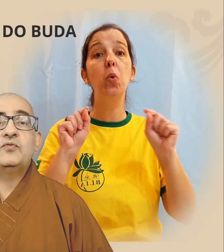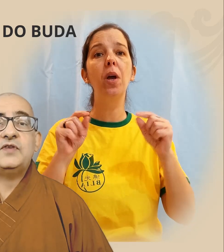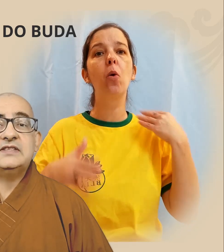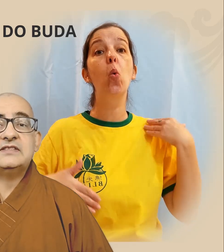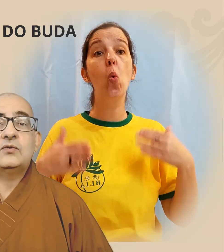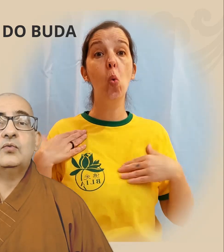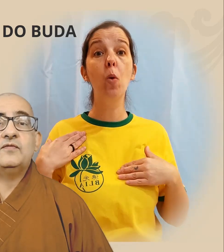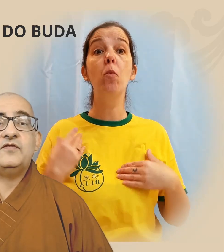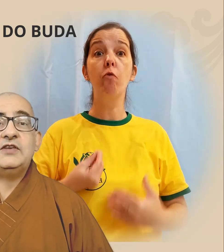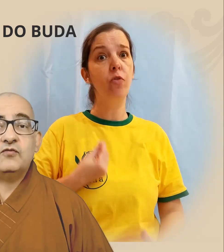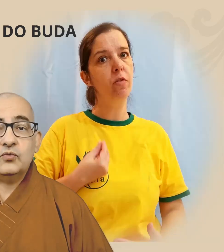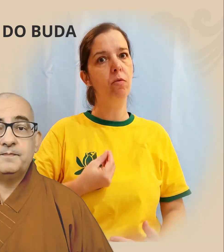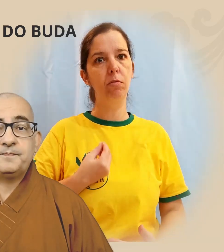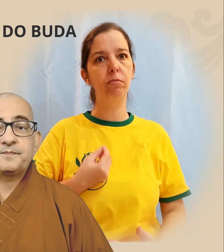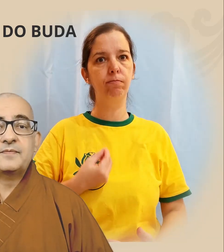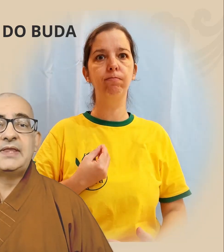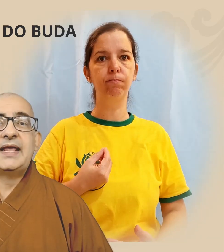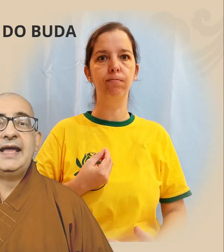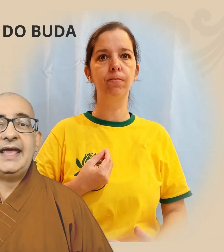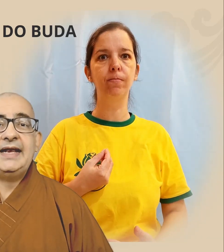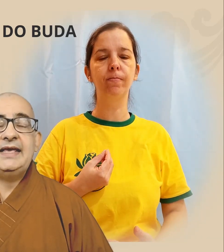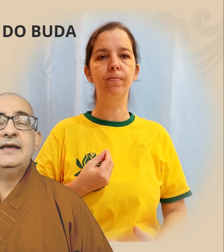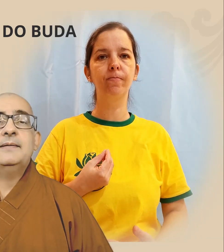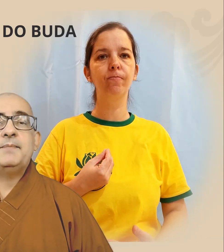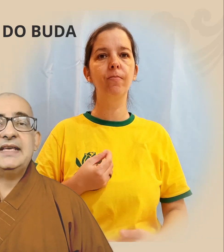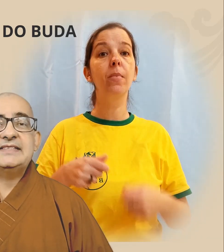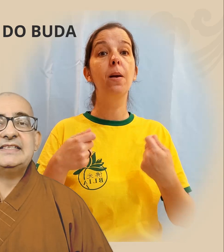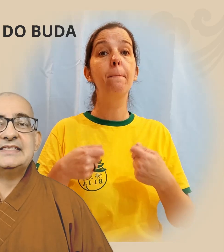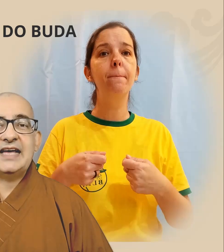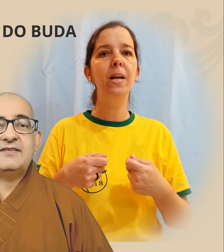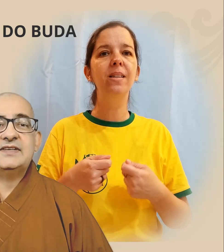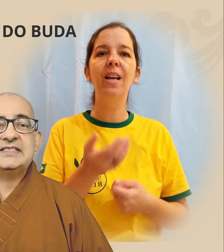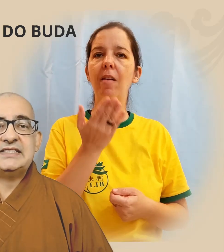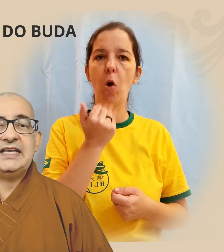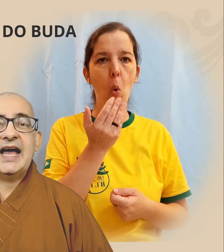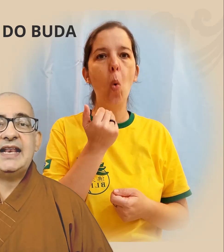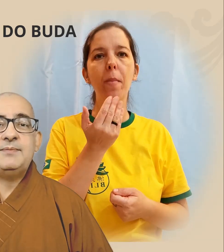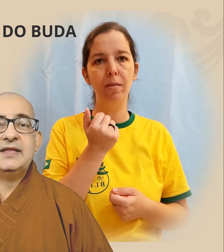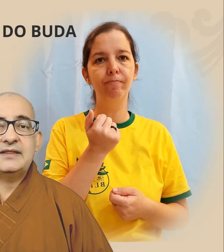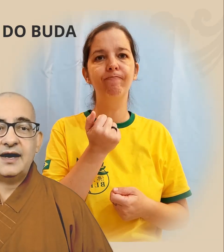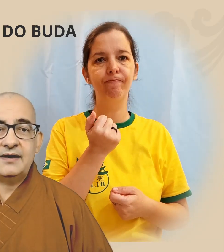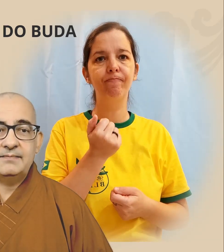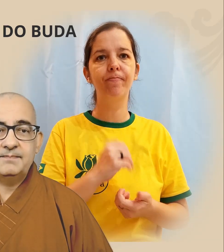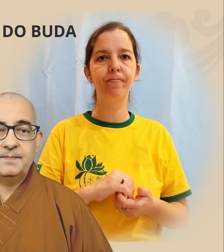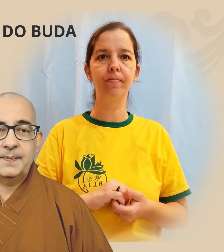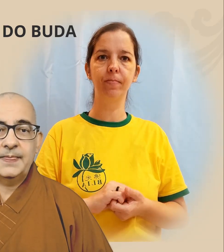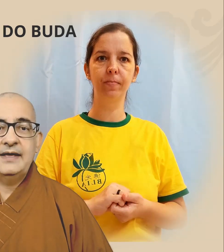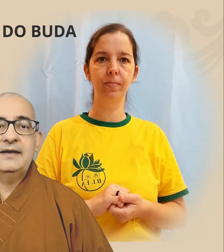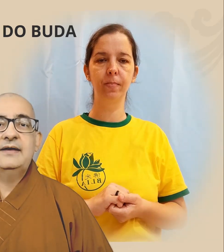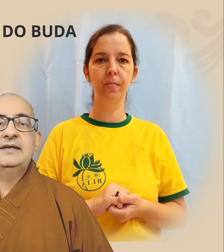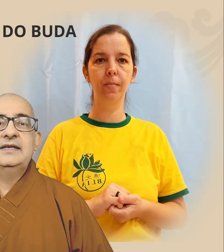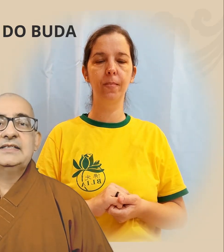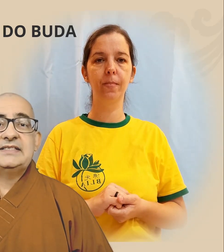corpo físico vivo. Ele precisava se alimentar.